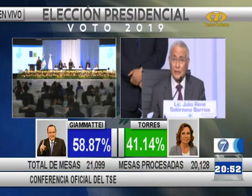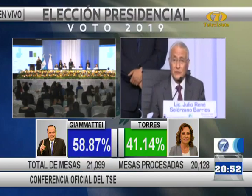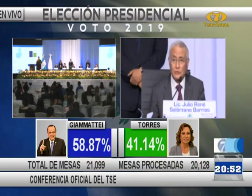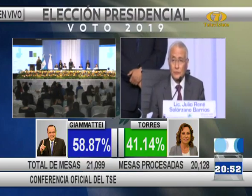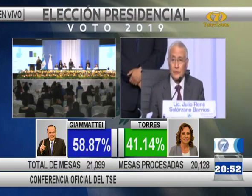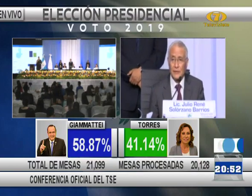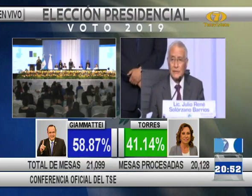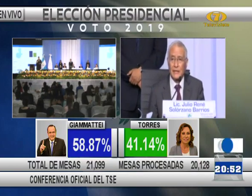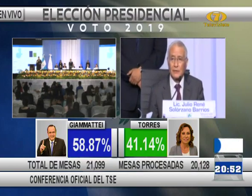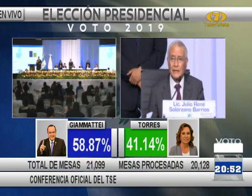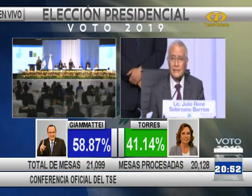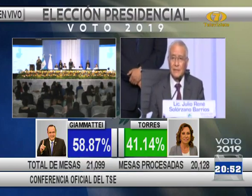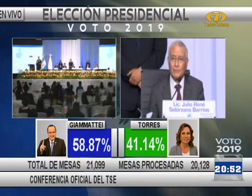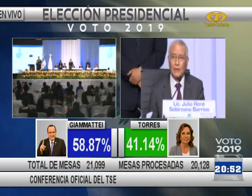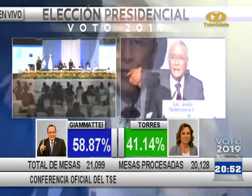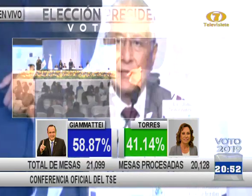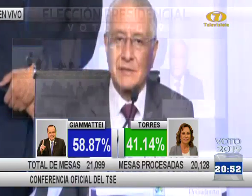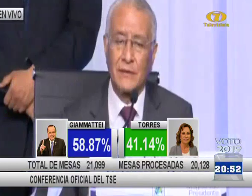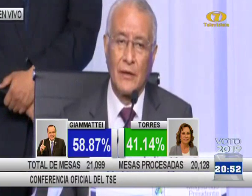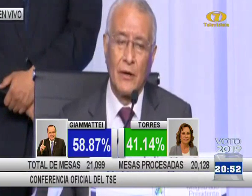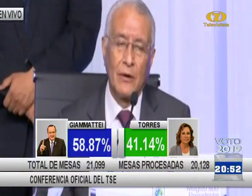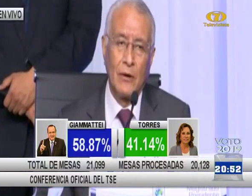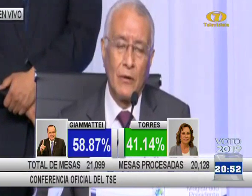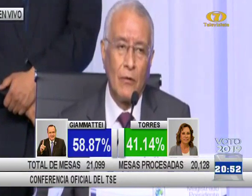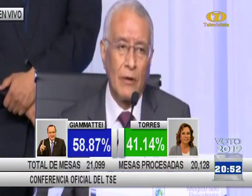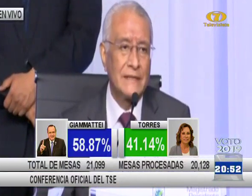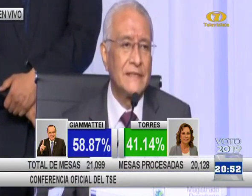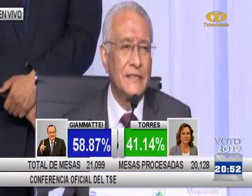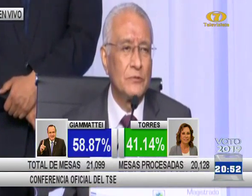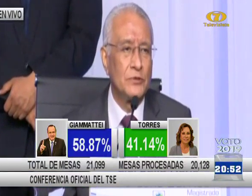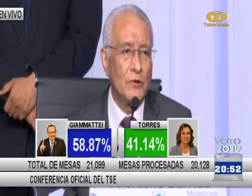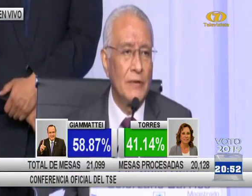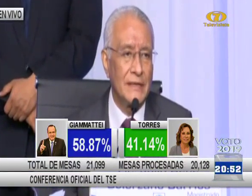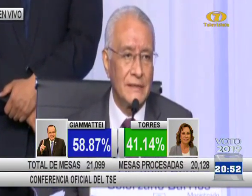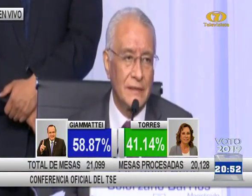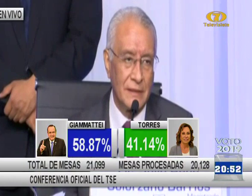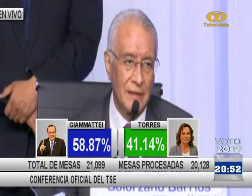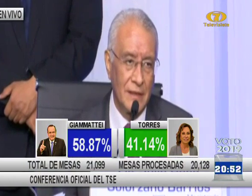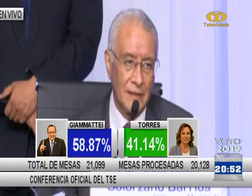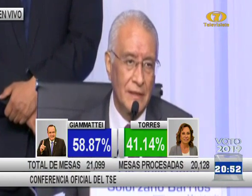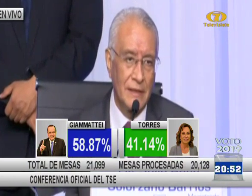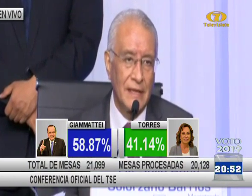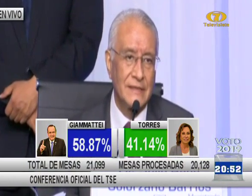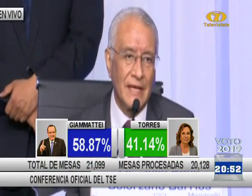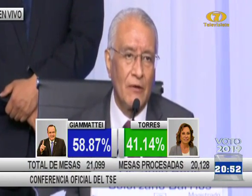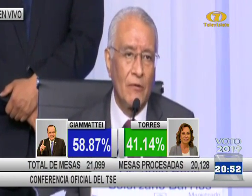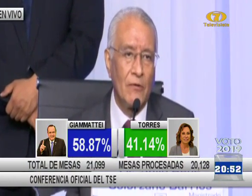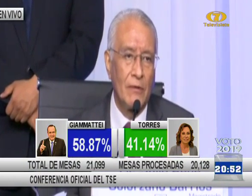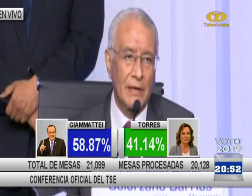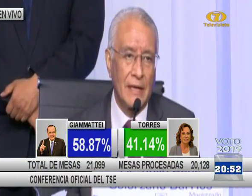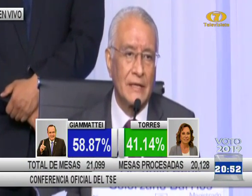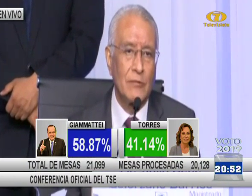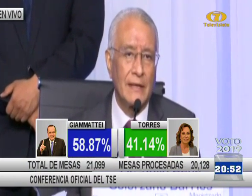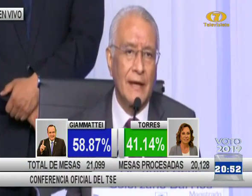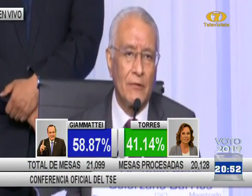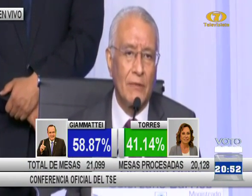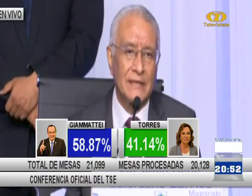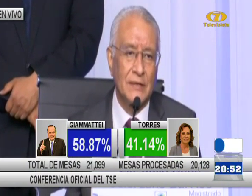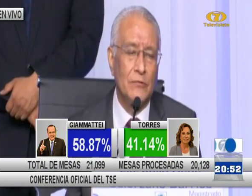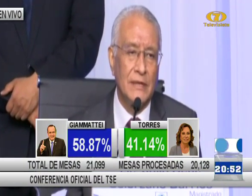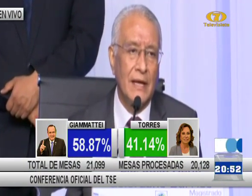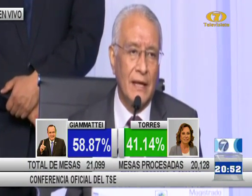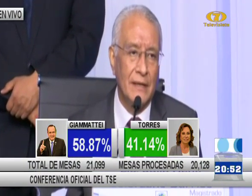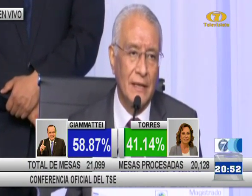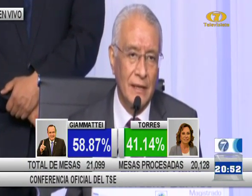integrando los órganos electorales temporales o las instituciones del Estado que resguardaron